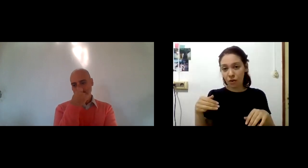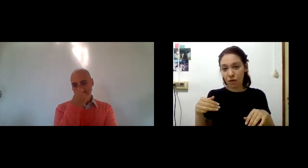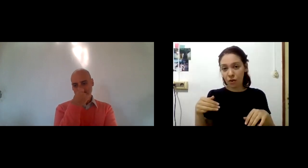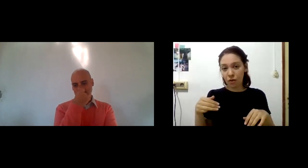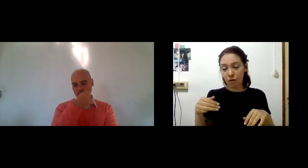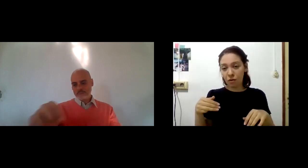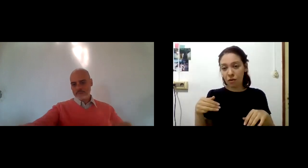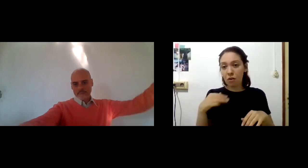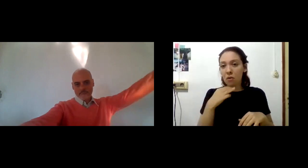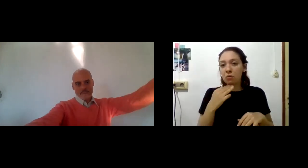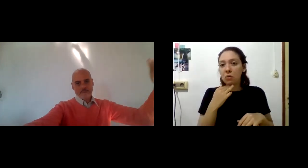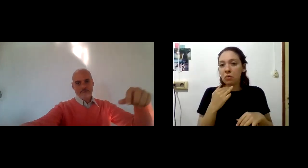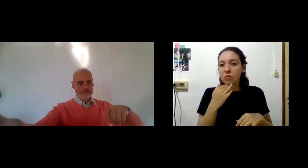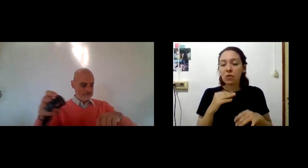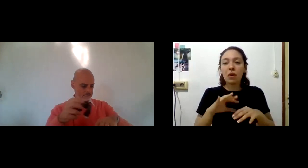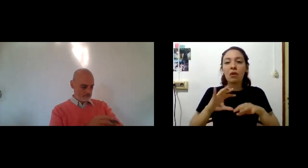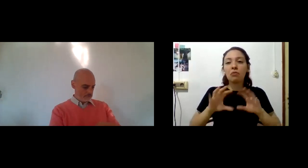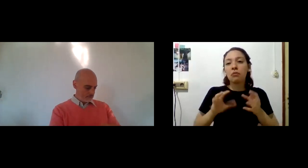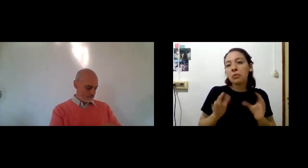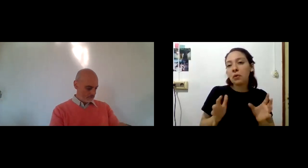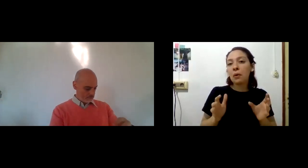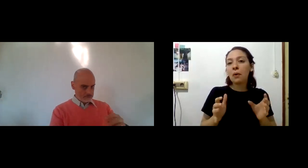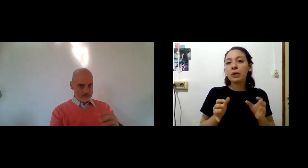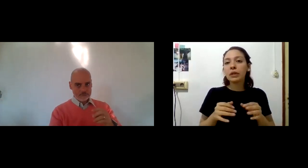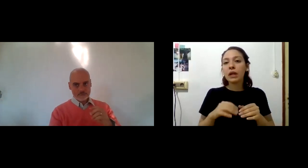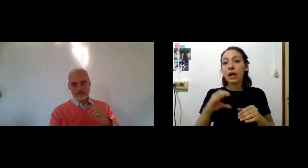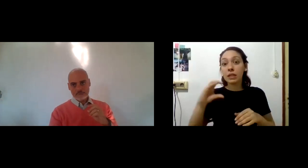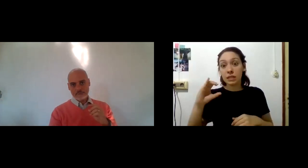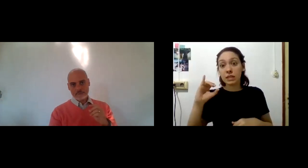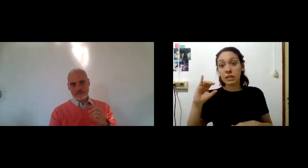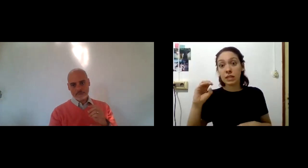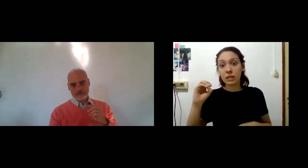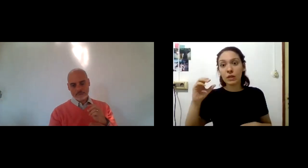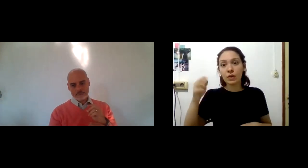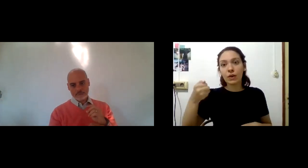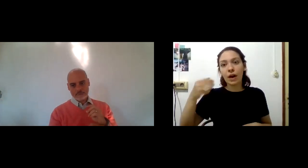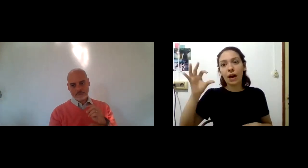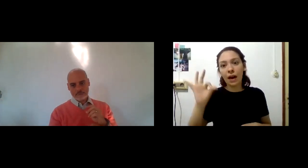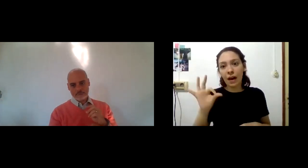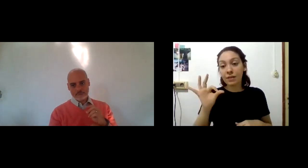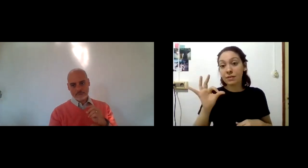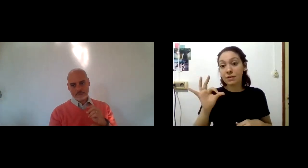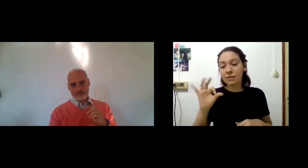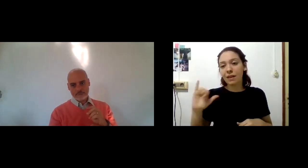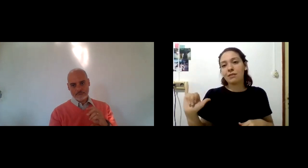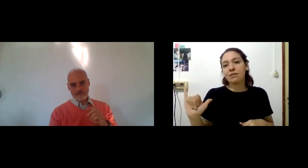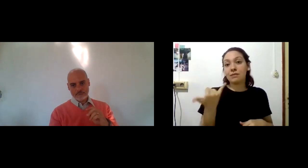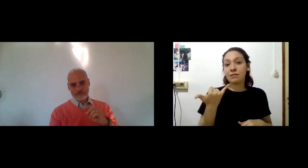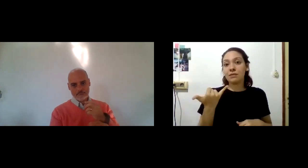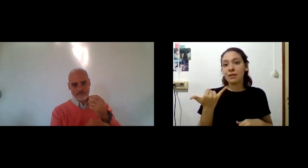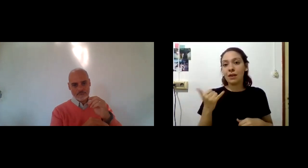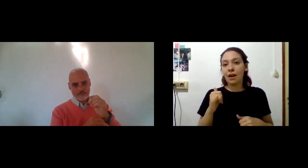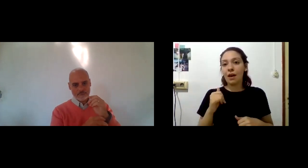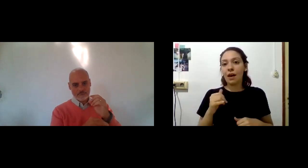qué pasó y no me funciona. Yo personalmente en el CEO hasta me comunico por otra parte. Sí. Pero ese correo, el